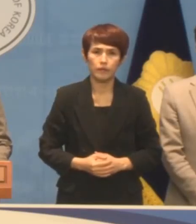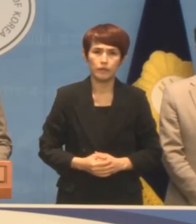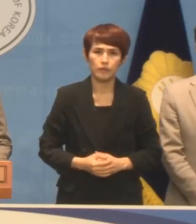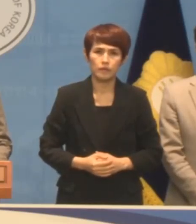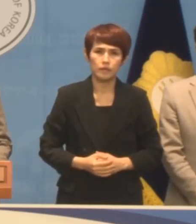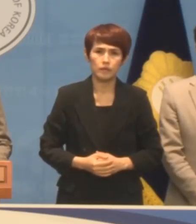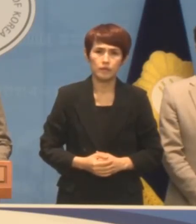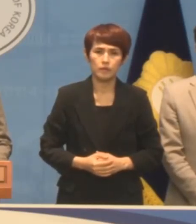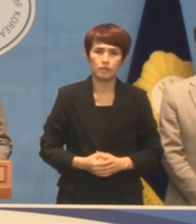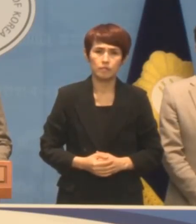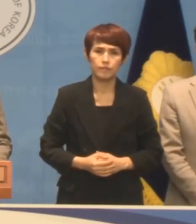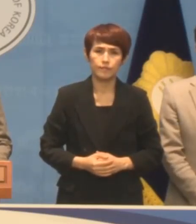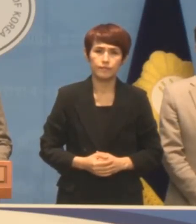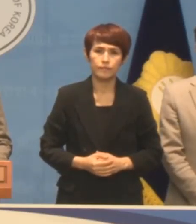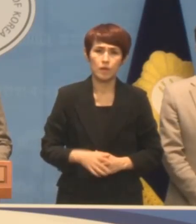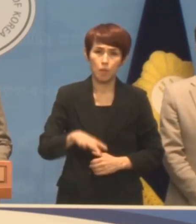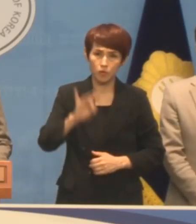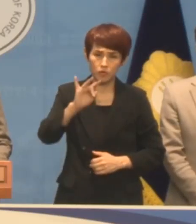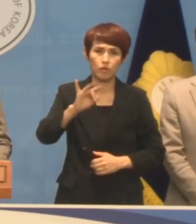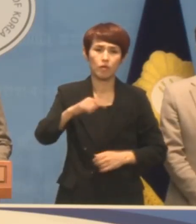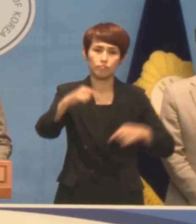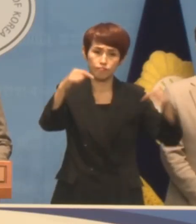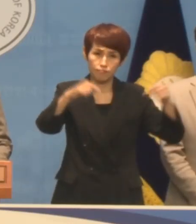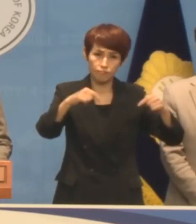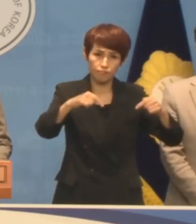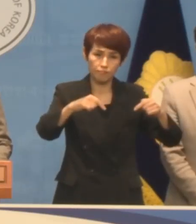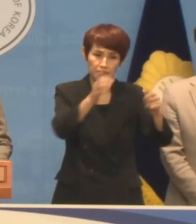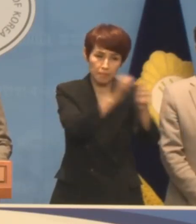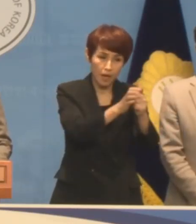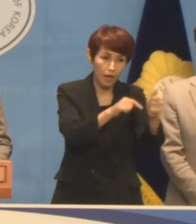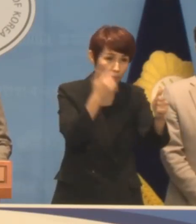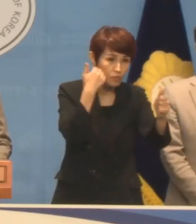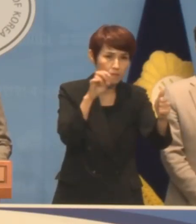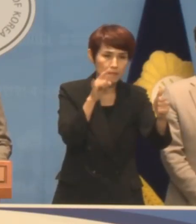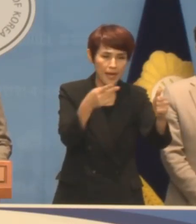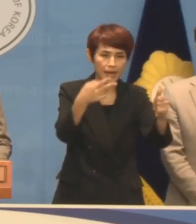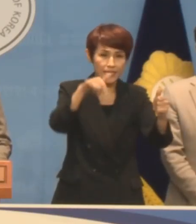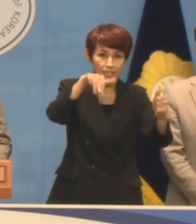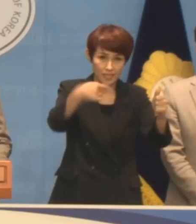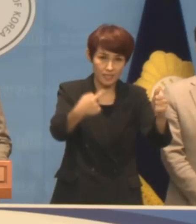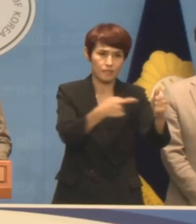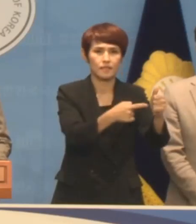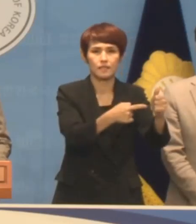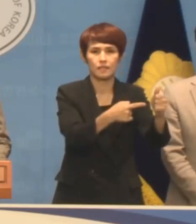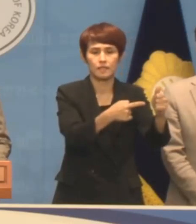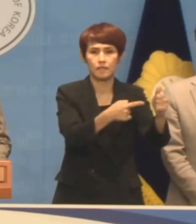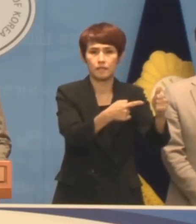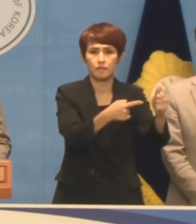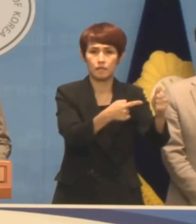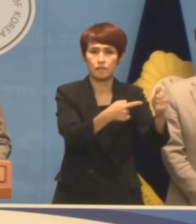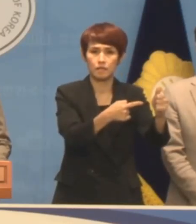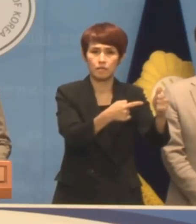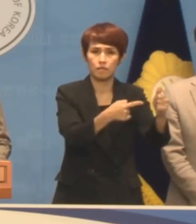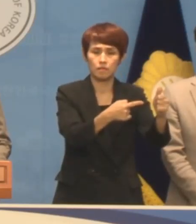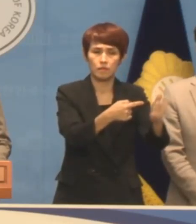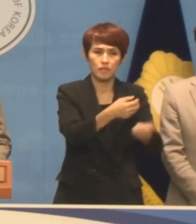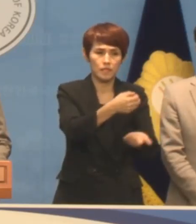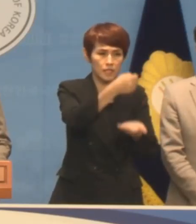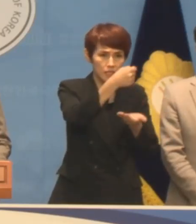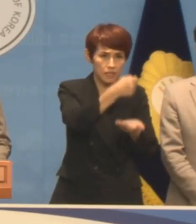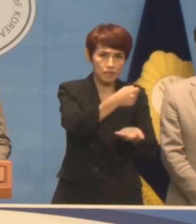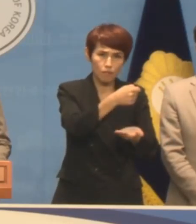그런데 현재 우선 협상 대상자로 선정된 메리츠 증권, 이 증권이 자산